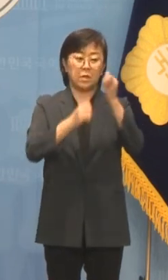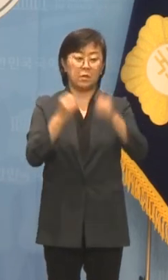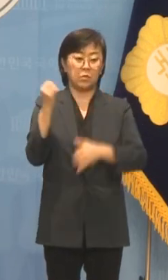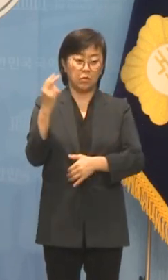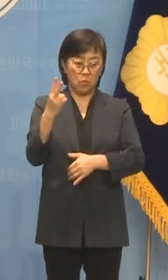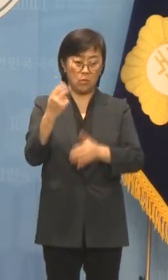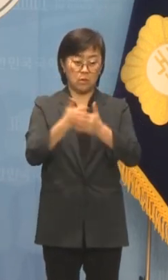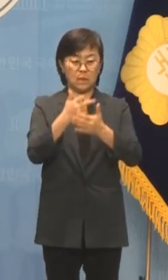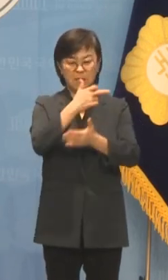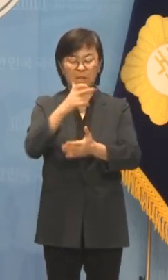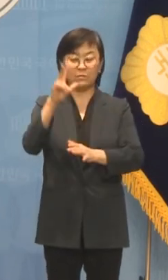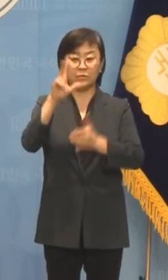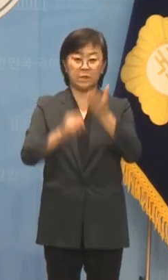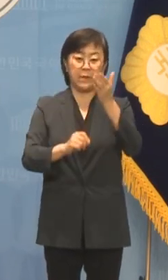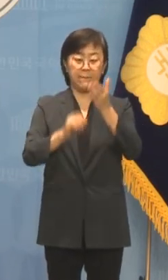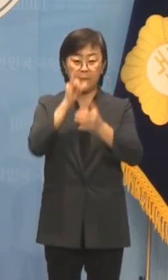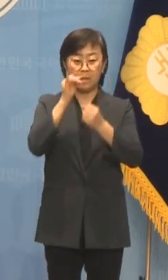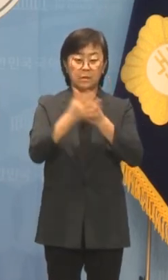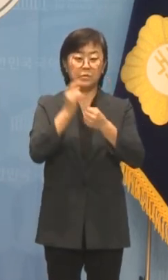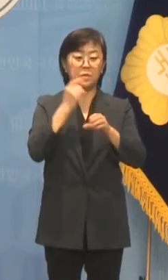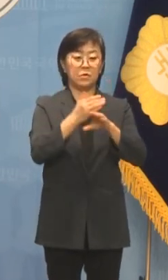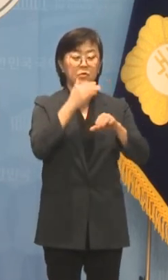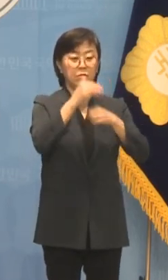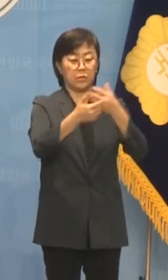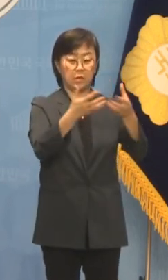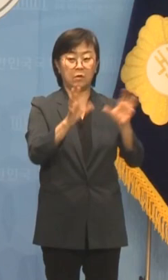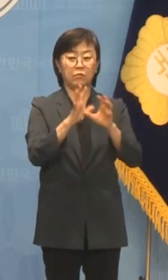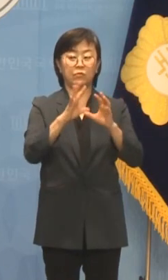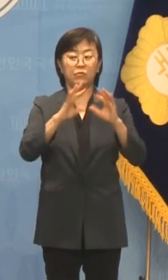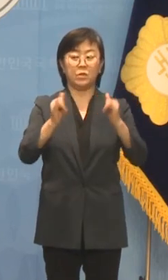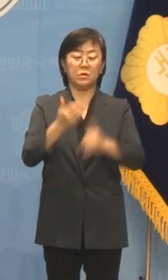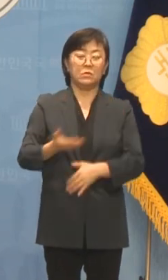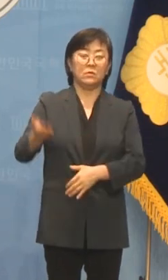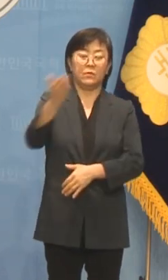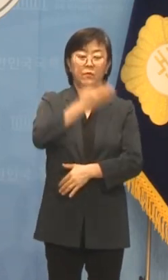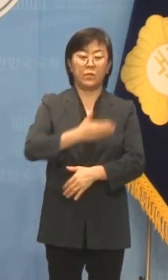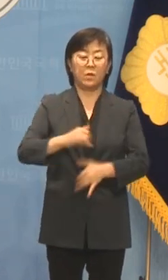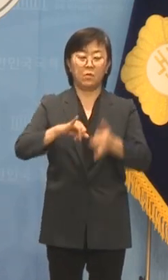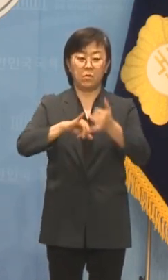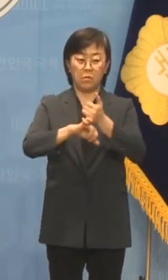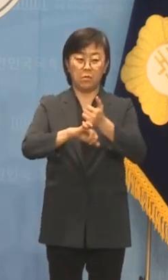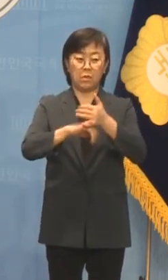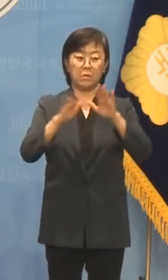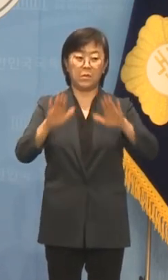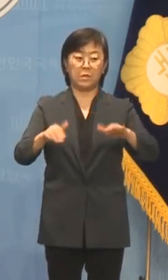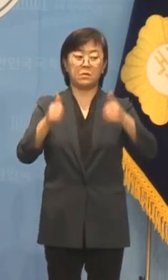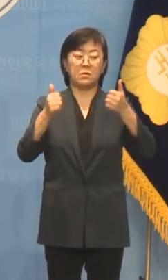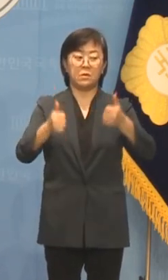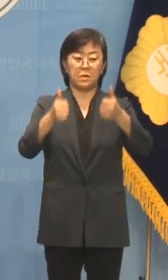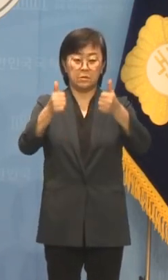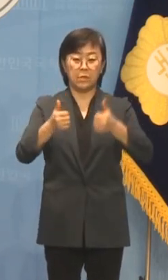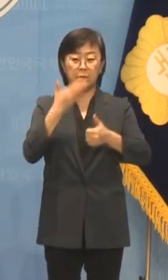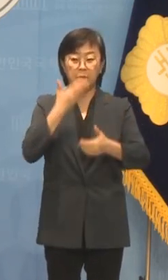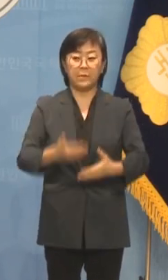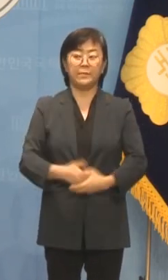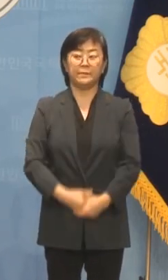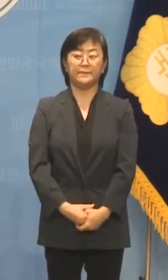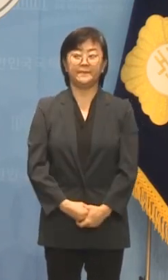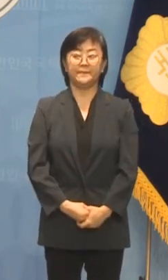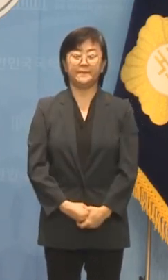번 큰 오점을 남긴 민주당은 국민 여러분께 반드시 이번 총선에서 심판하셔야 합니다.